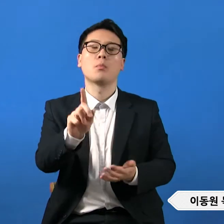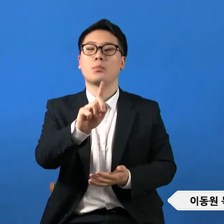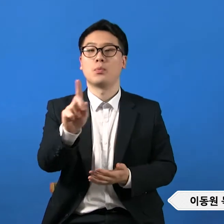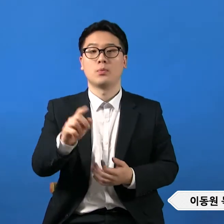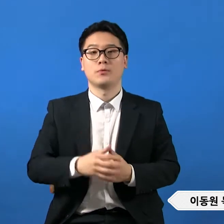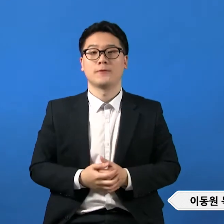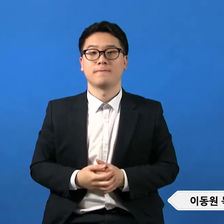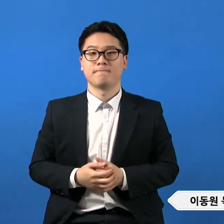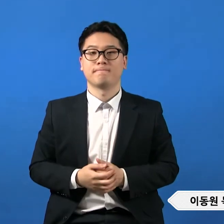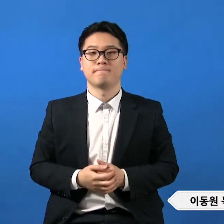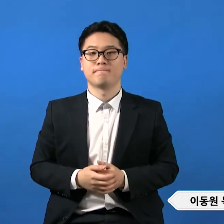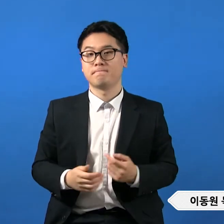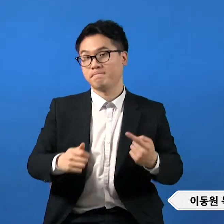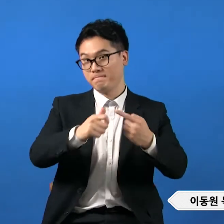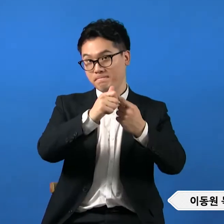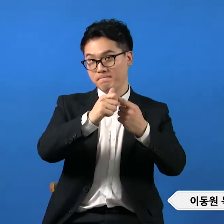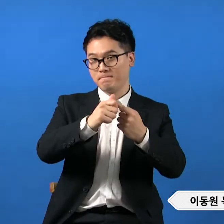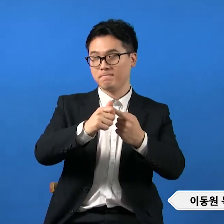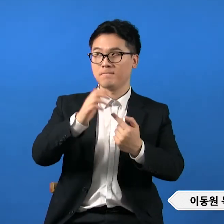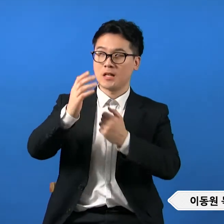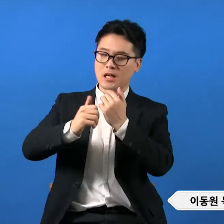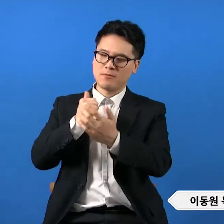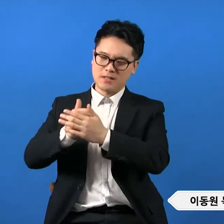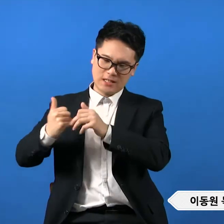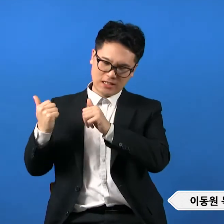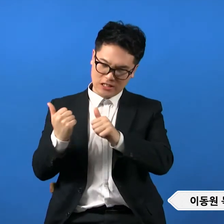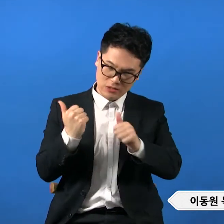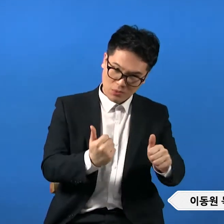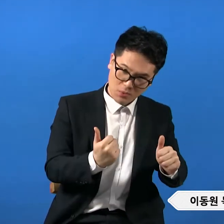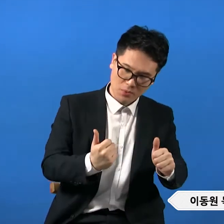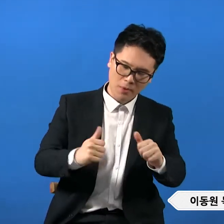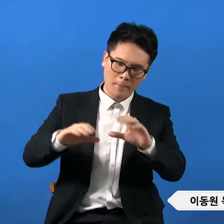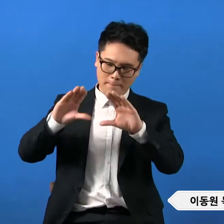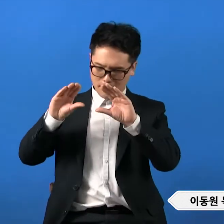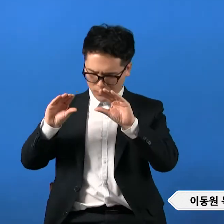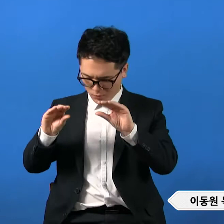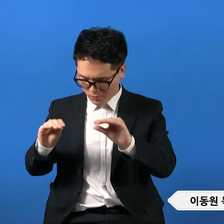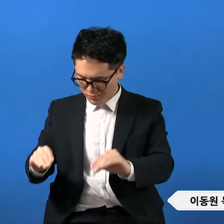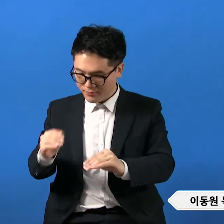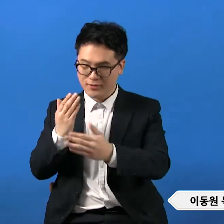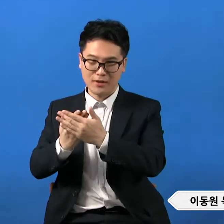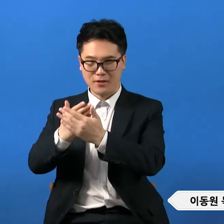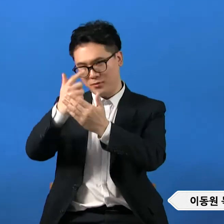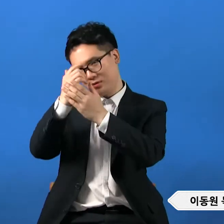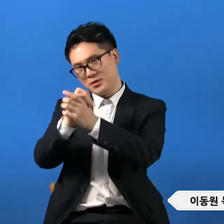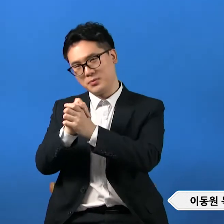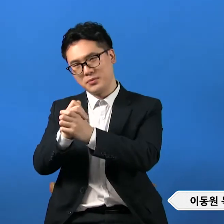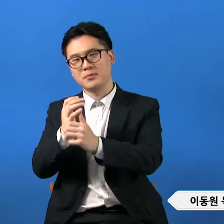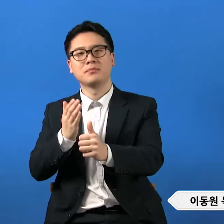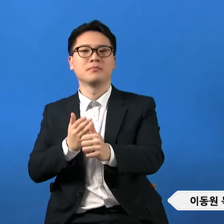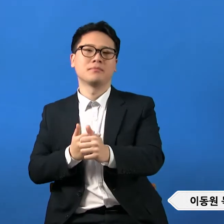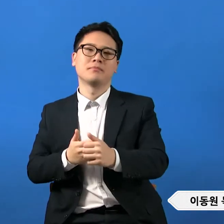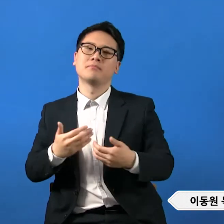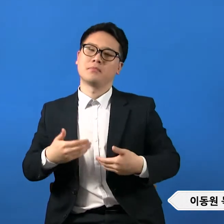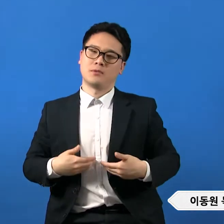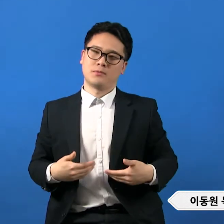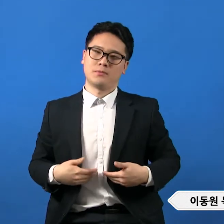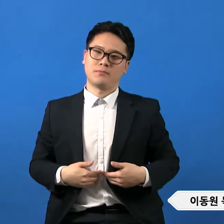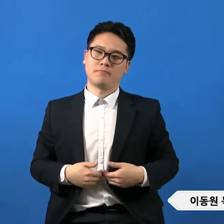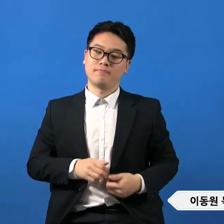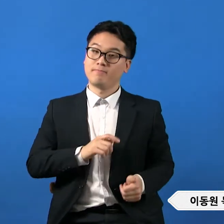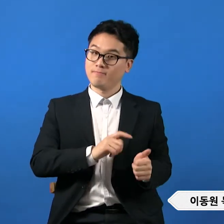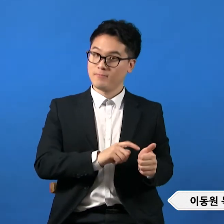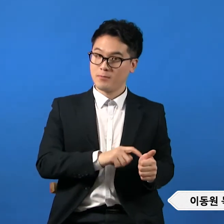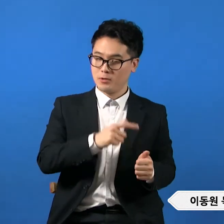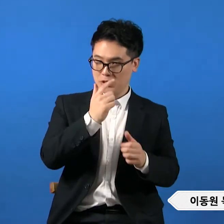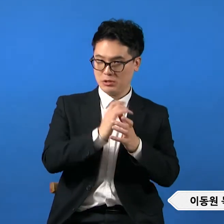그 첫째는 진노를 멈추어 주시도록 기도해야 한다는 것입니다. 그것이 하박국의 기도였습니다.